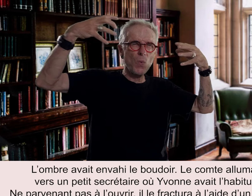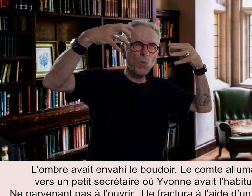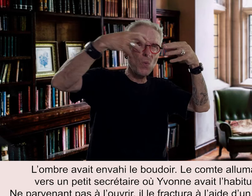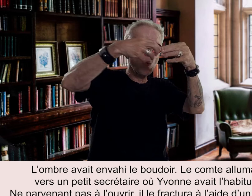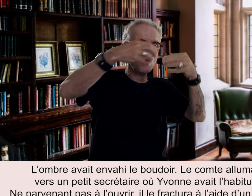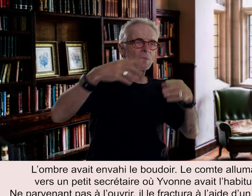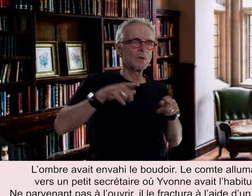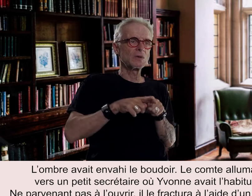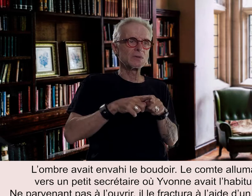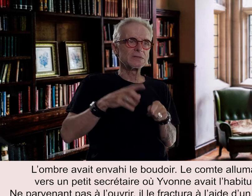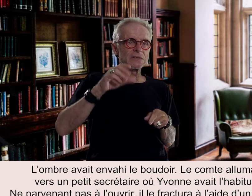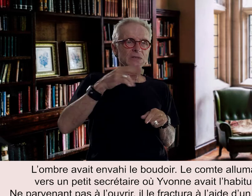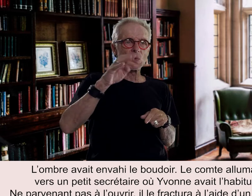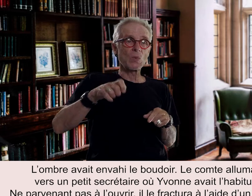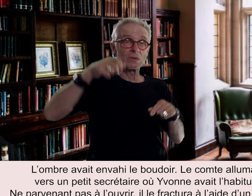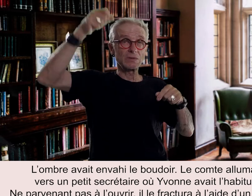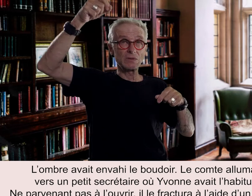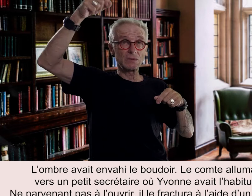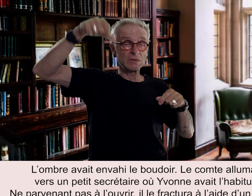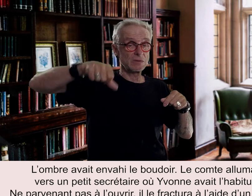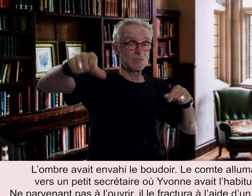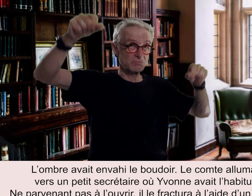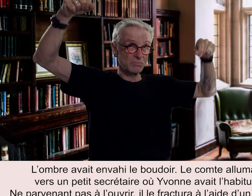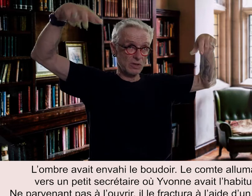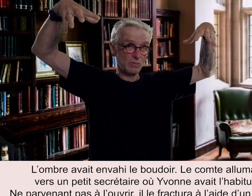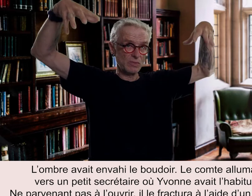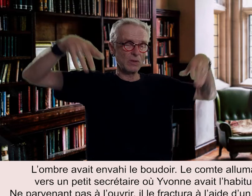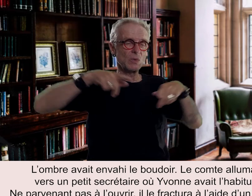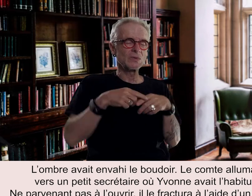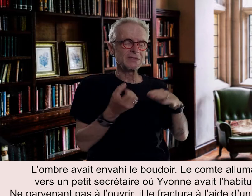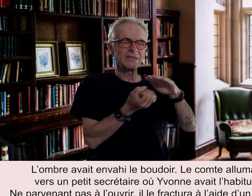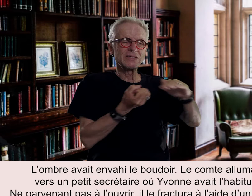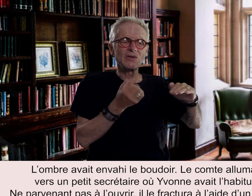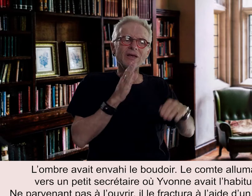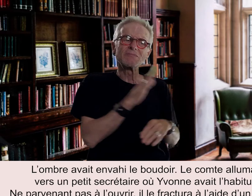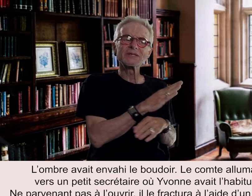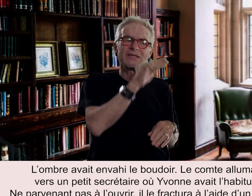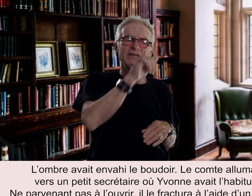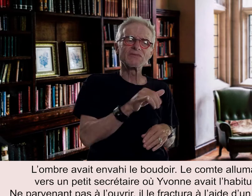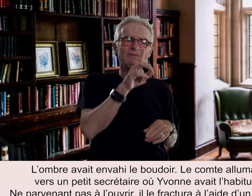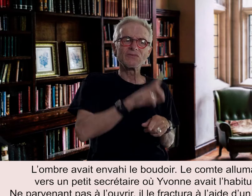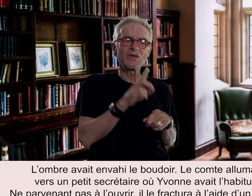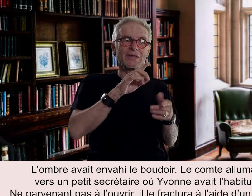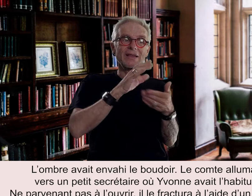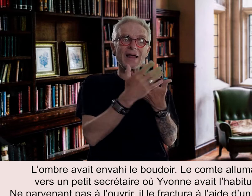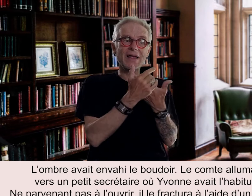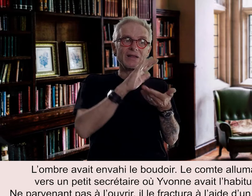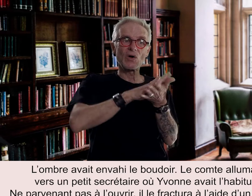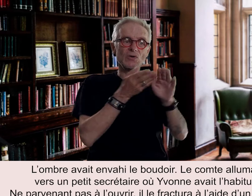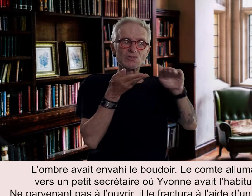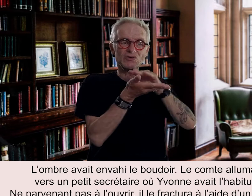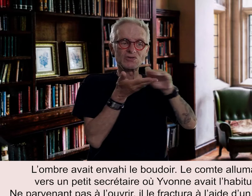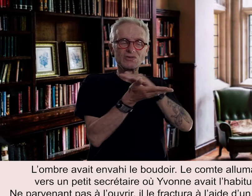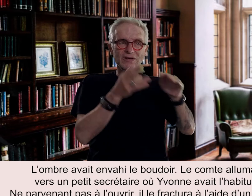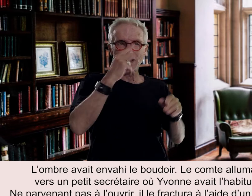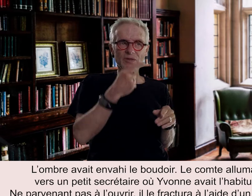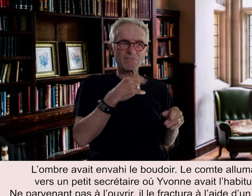Le comte alluma l'électricité et se dirigea vers un petit secrétaire où Yvonne avait l'habitude de ranger ses lettres. Ne